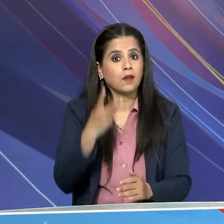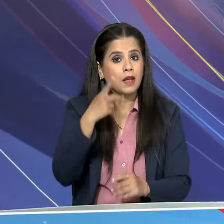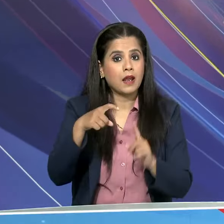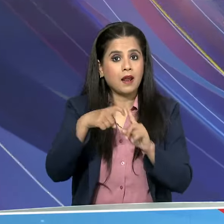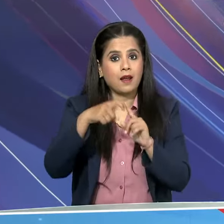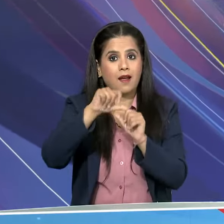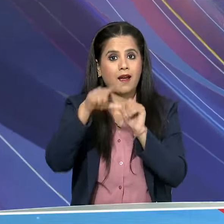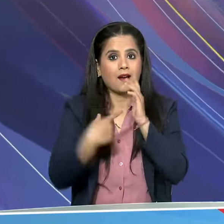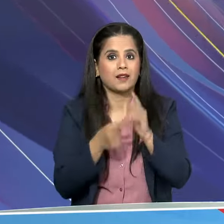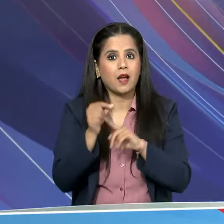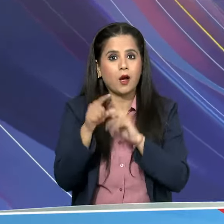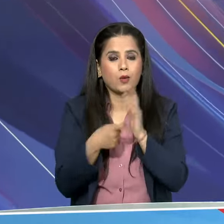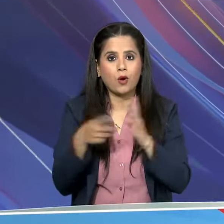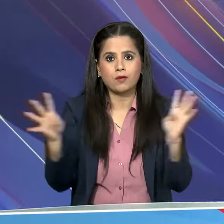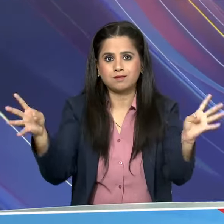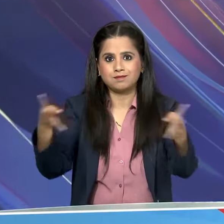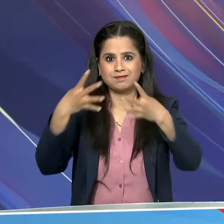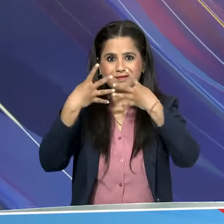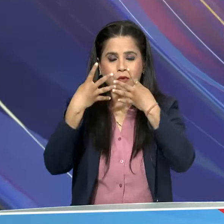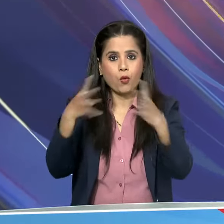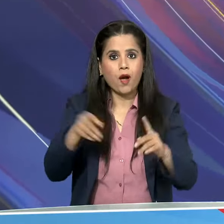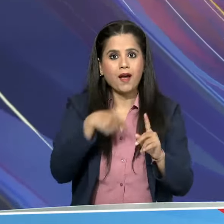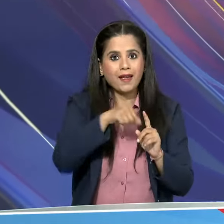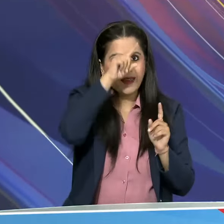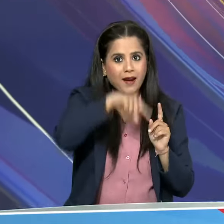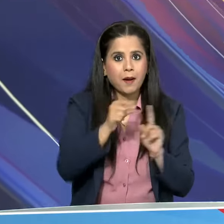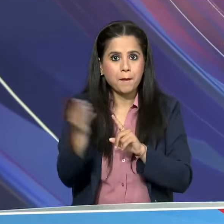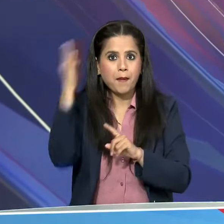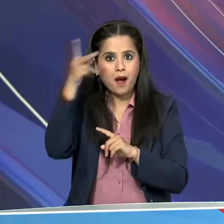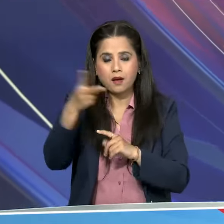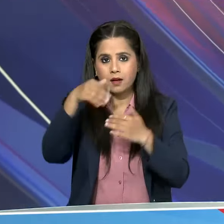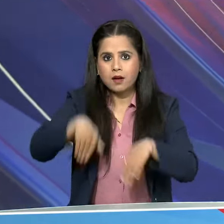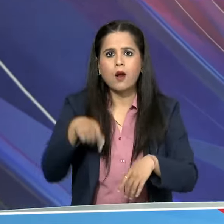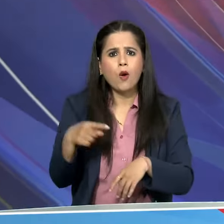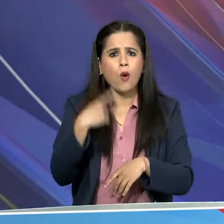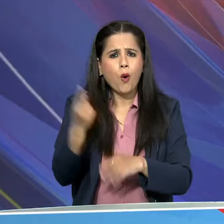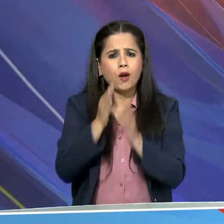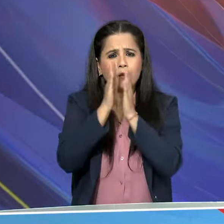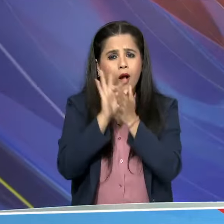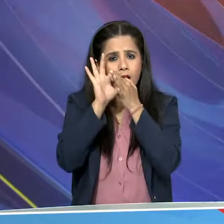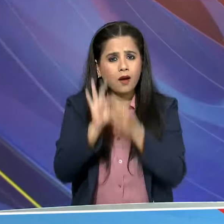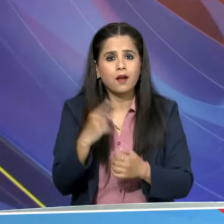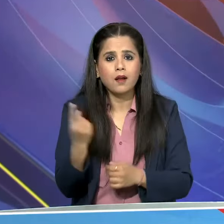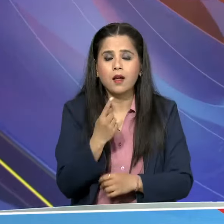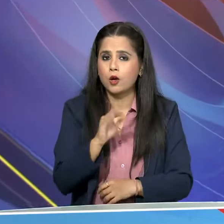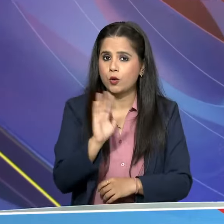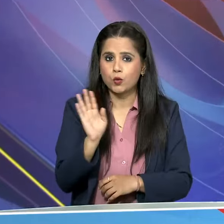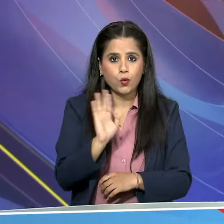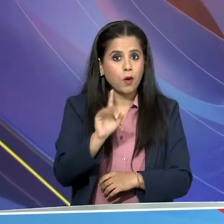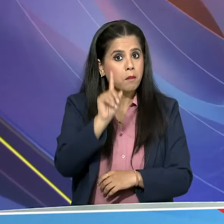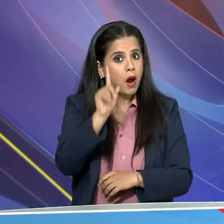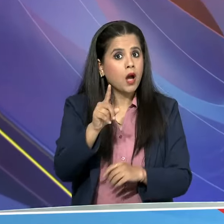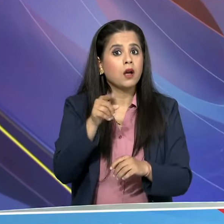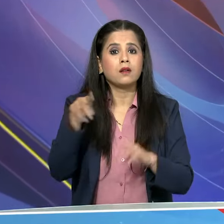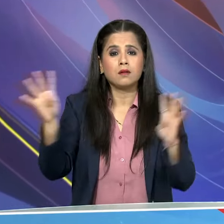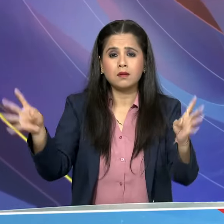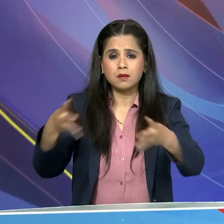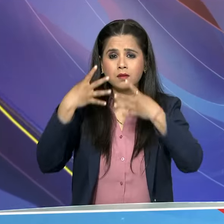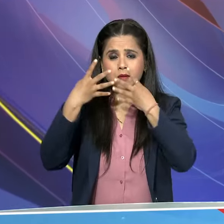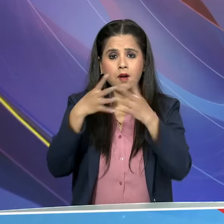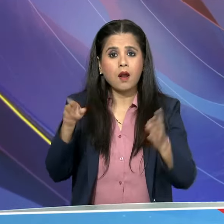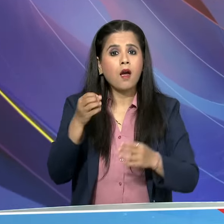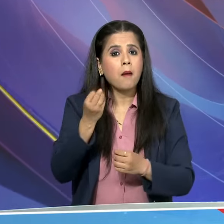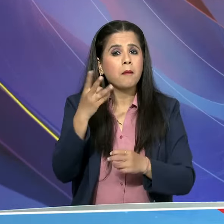करतारपुर कॉरिडोर का खुलना केवल एक धार्मिक अनुभव तक सीमित नहीं है कॉरिडोर ने उन कई